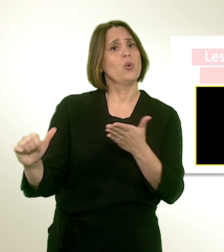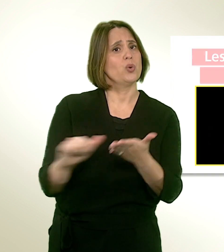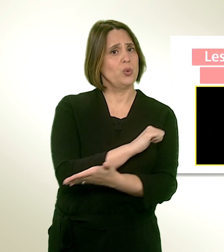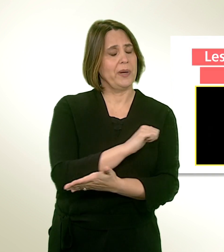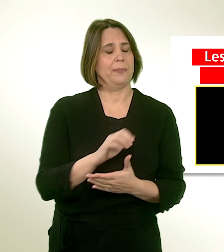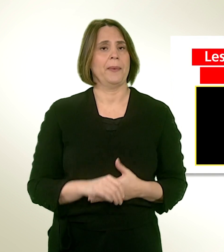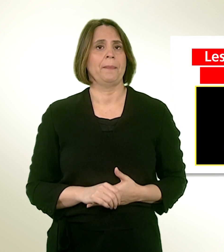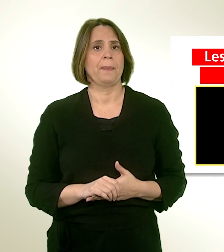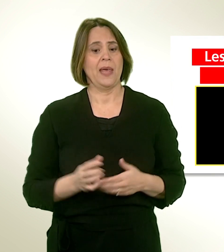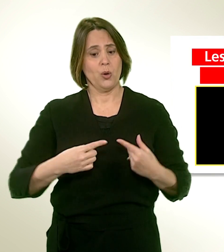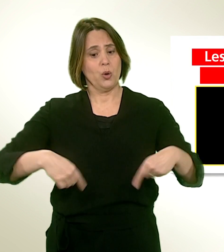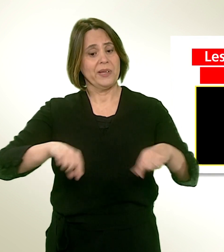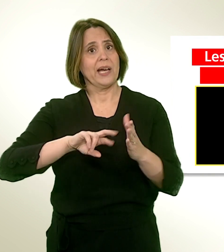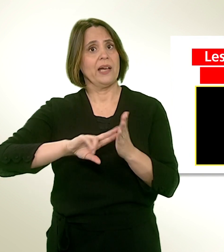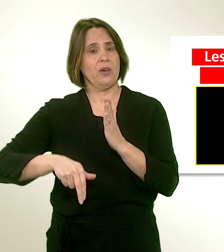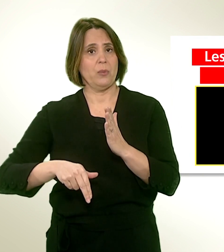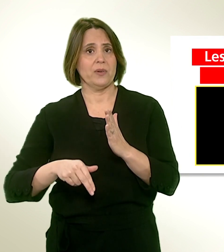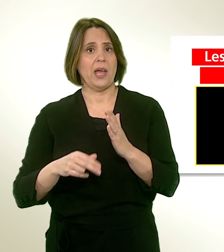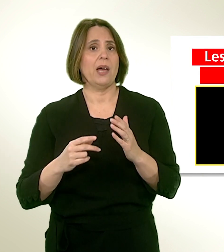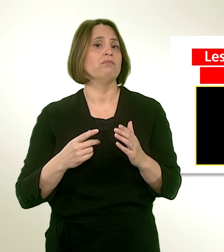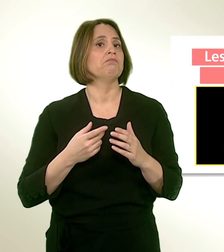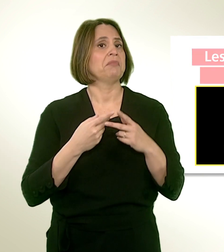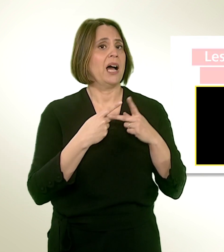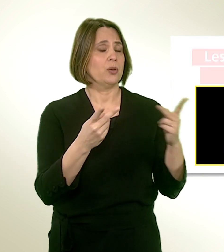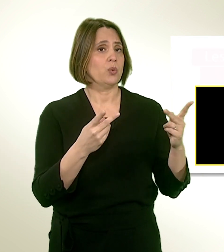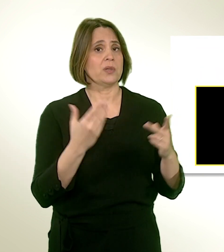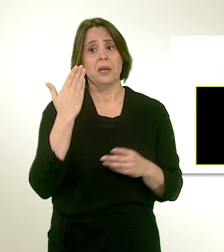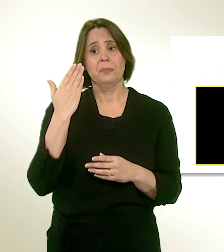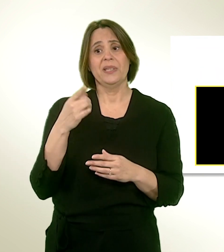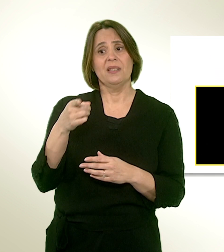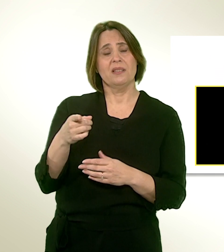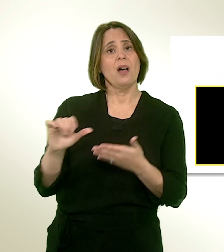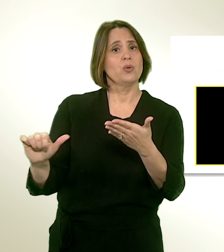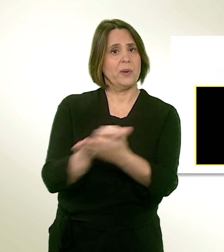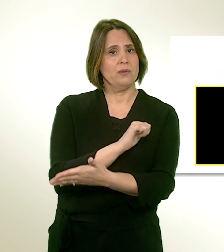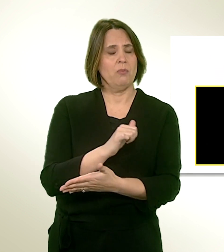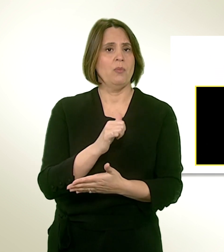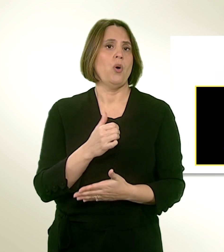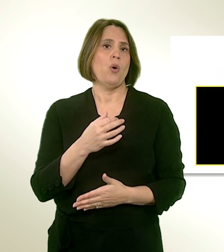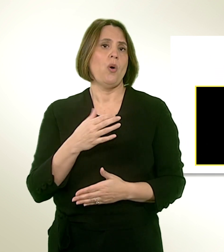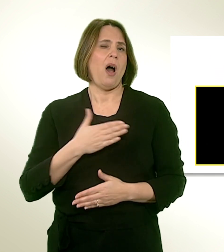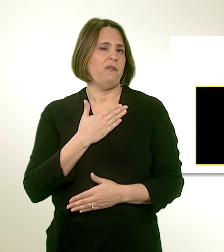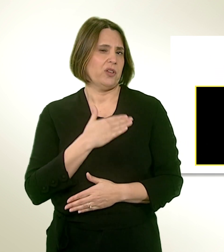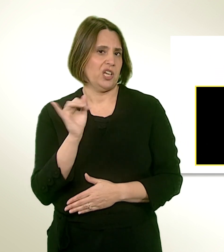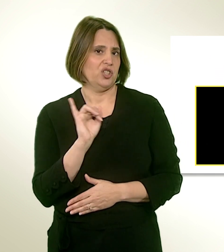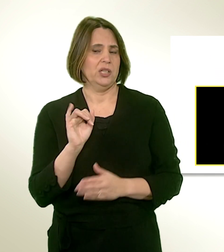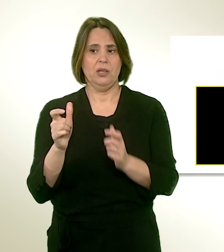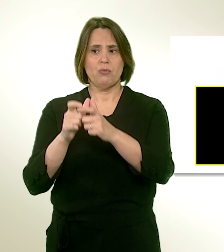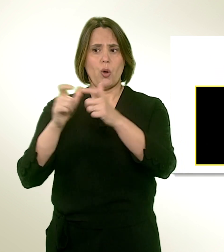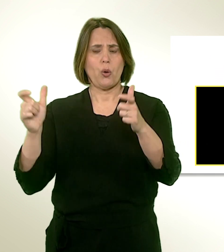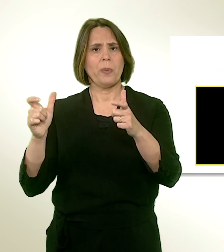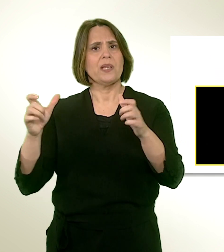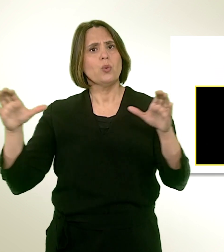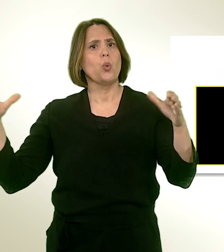supprimé. Selon le comité référendaire, la suppression du droit de timbre d'émission profitera principalement aux grands groupes